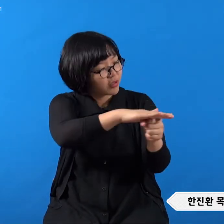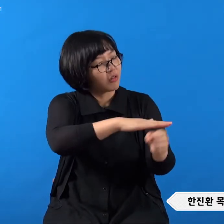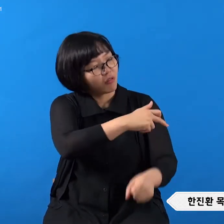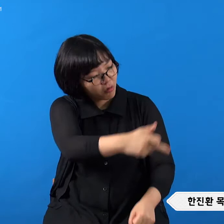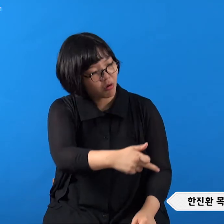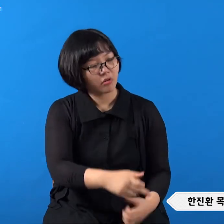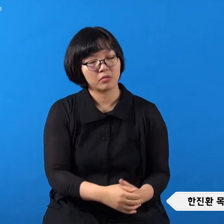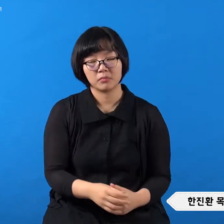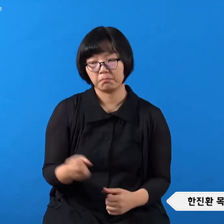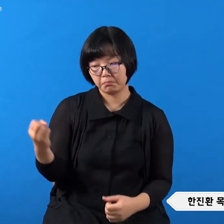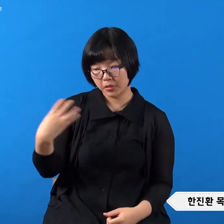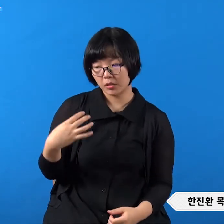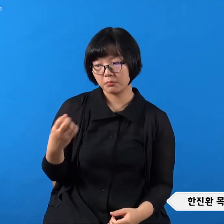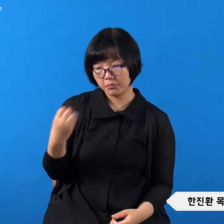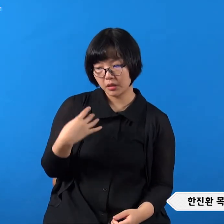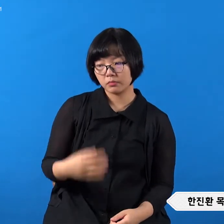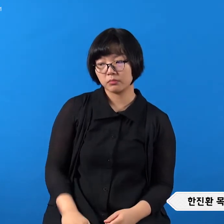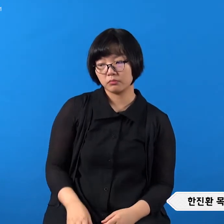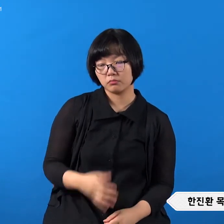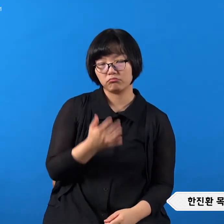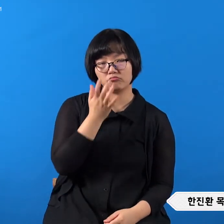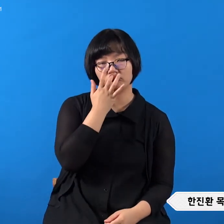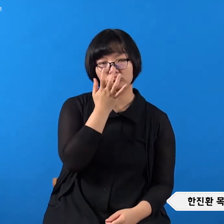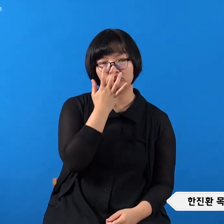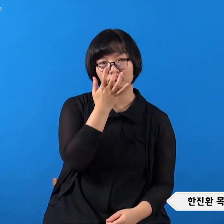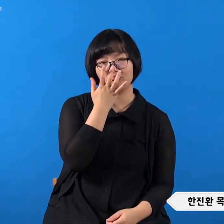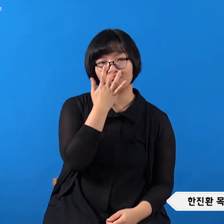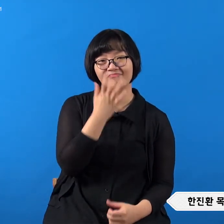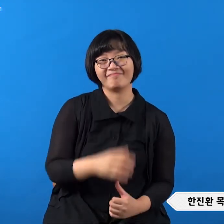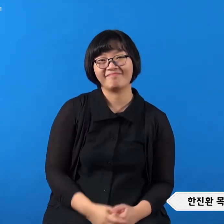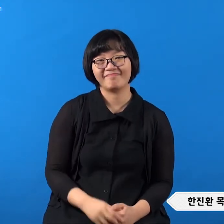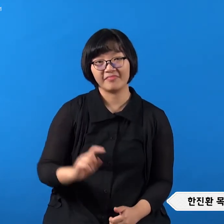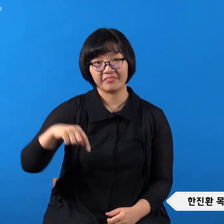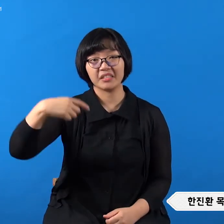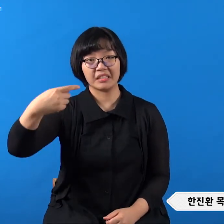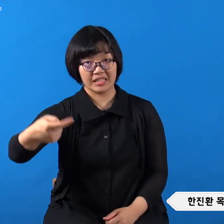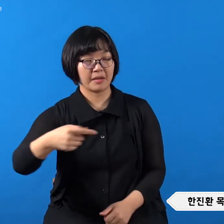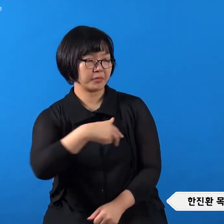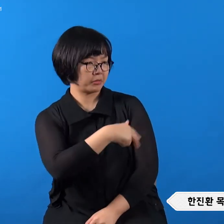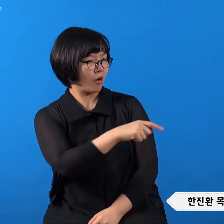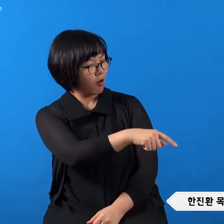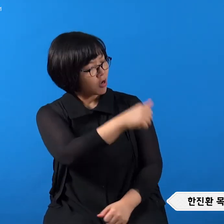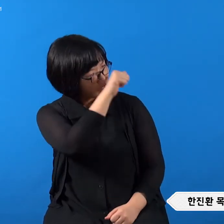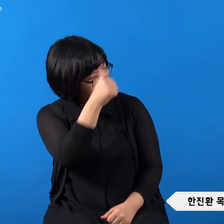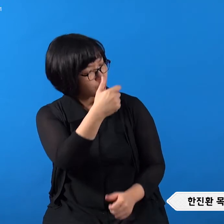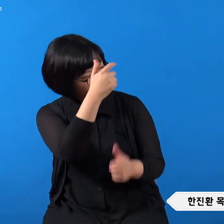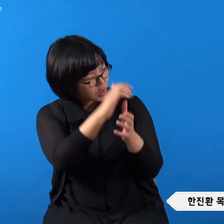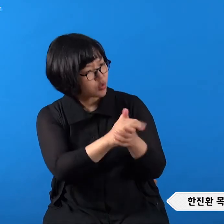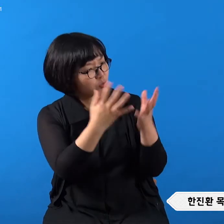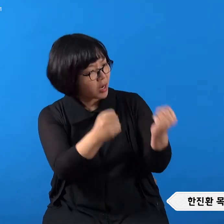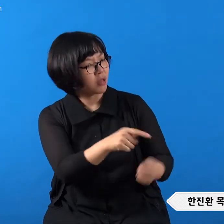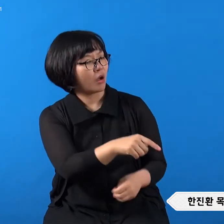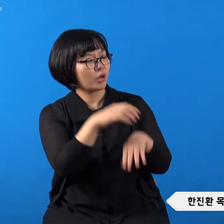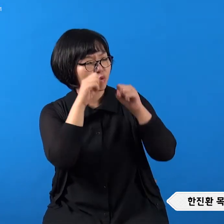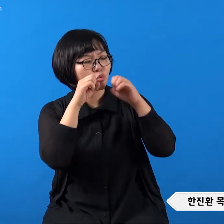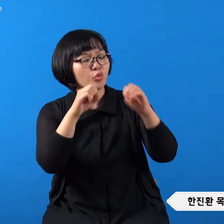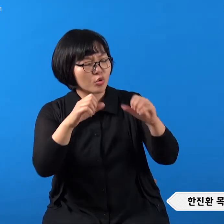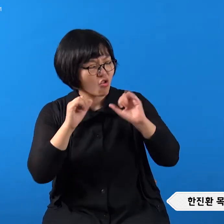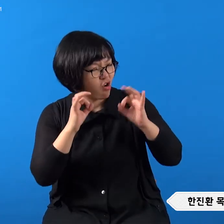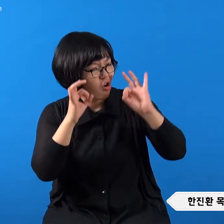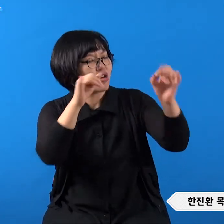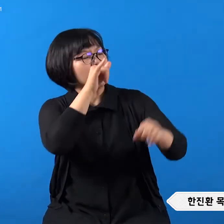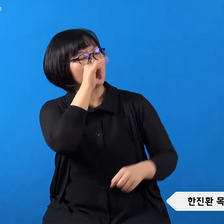역시 무표정한 얼굴로 계십니다. 다른 집사님이 장로님 그동안 기도도 많이 하시고 전도도 많이 하셨지